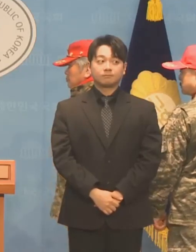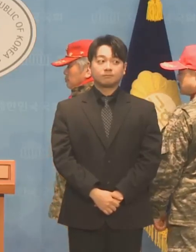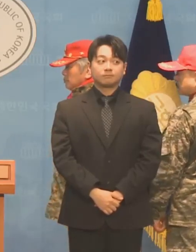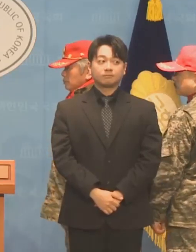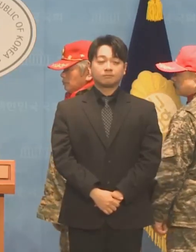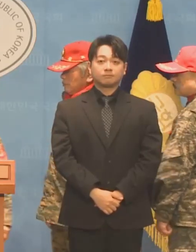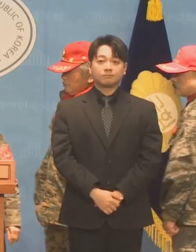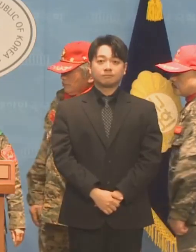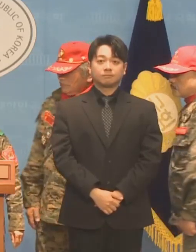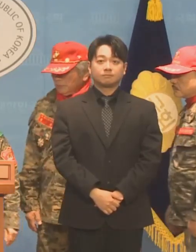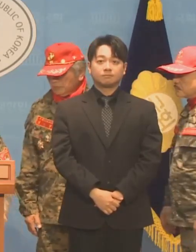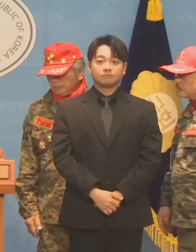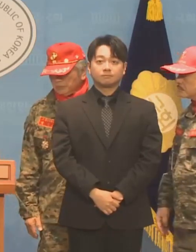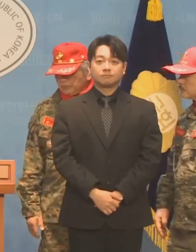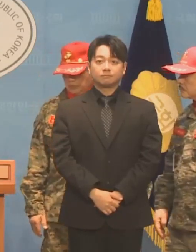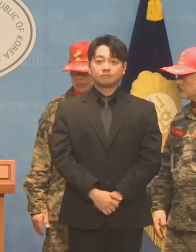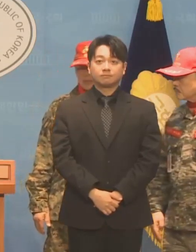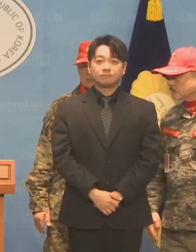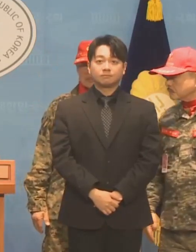뒤로 돌아.